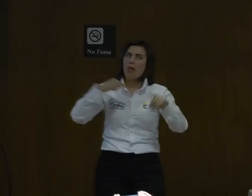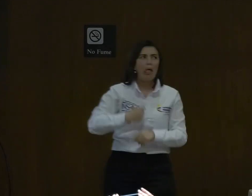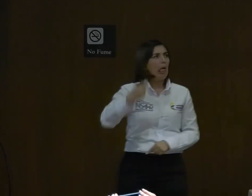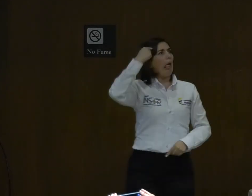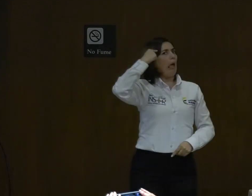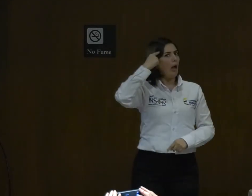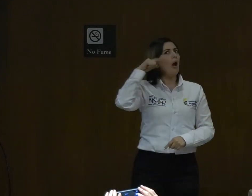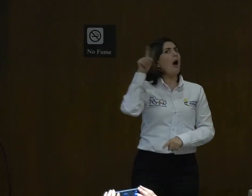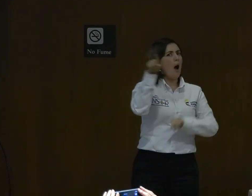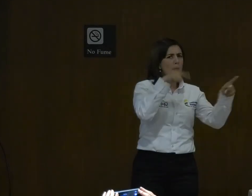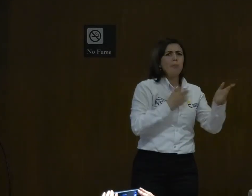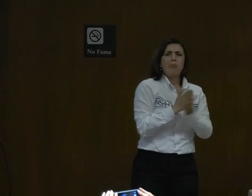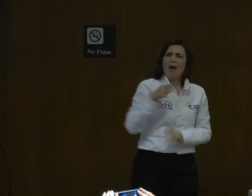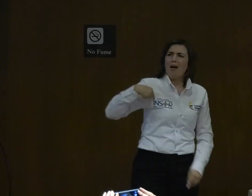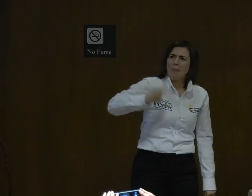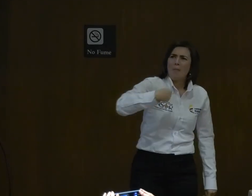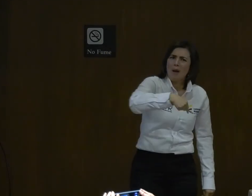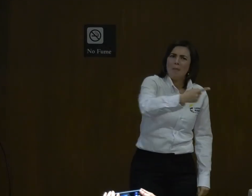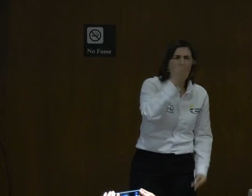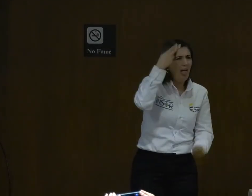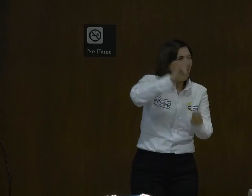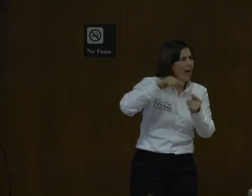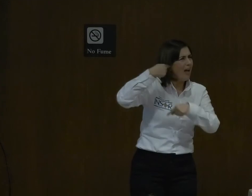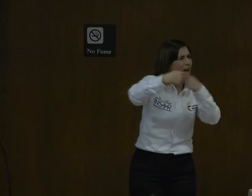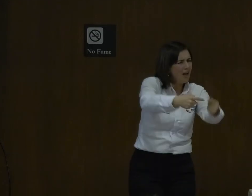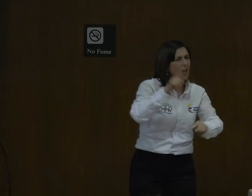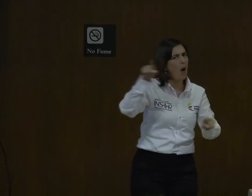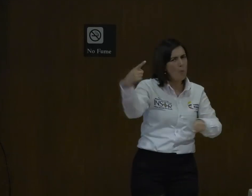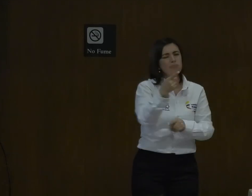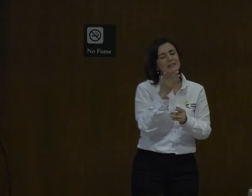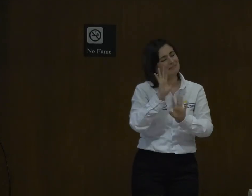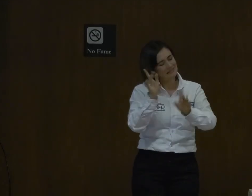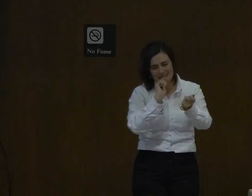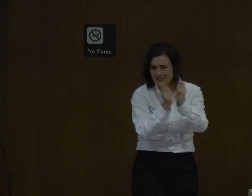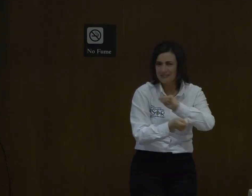mitos que siguen persistiendo, ¿no? Como, por ejemplo,